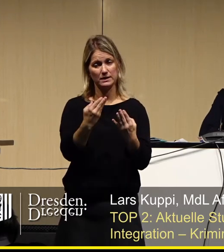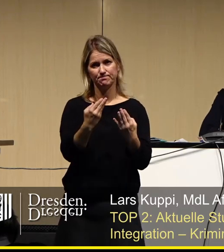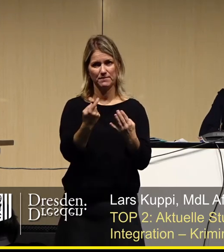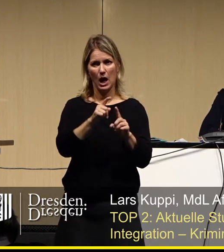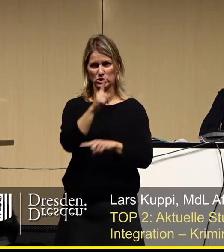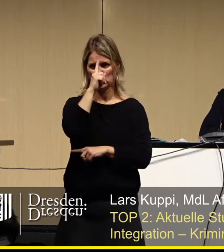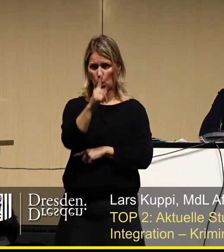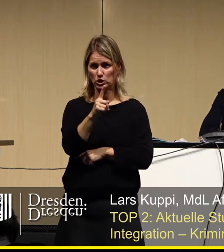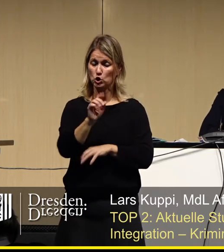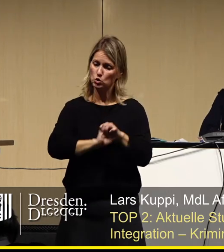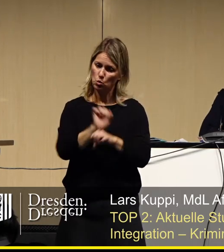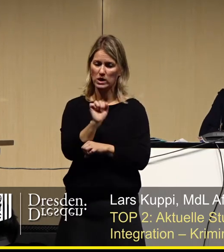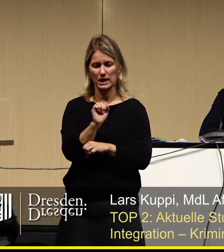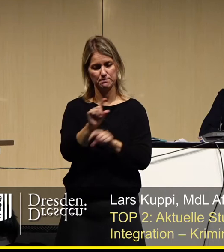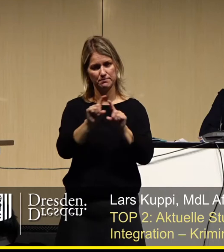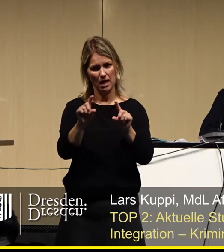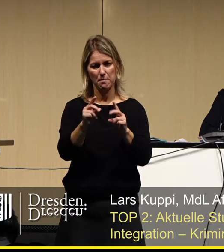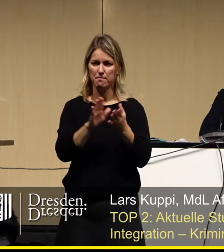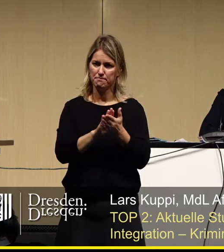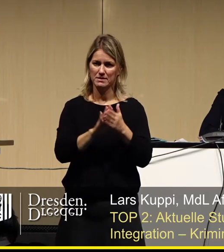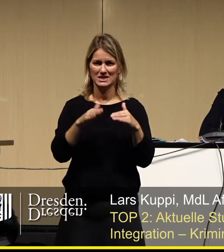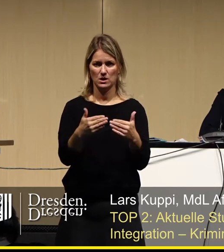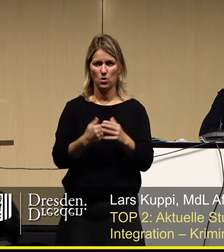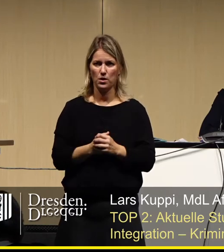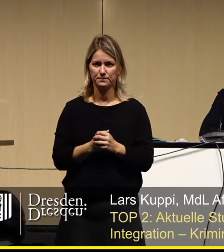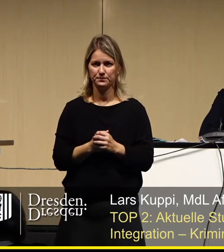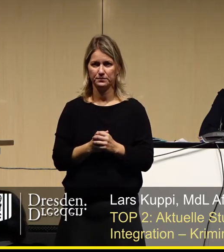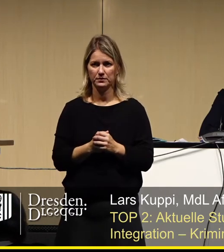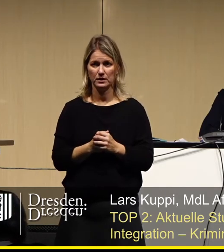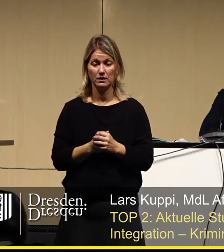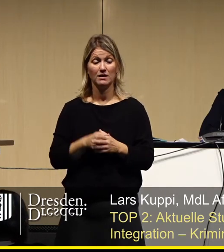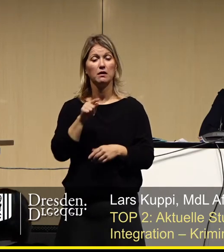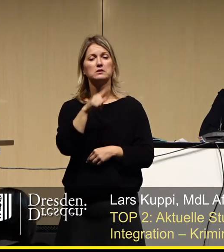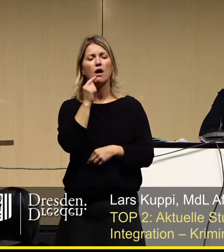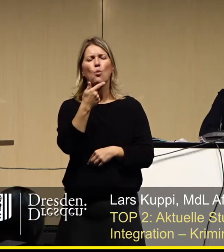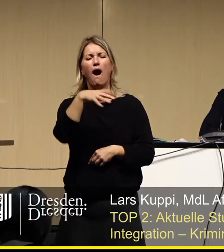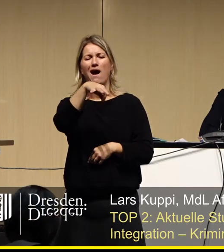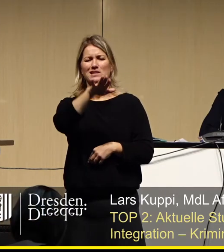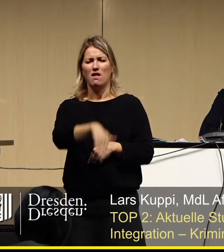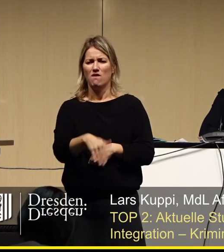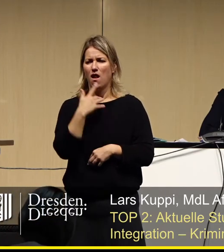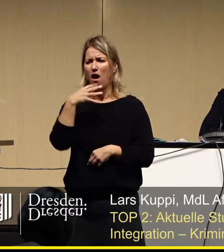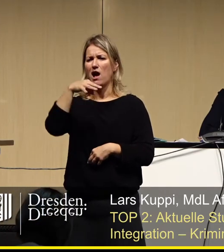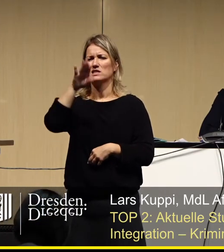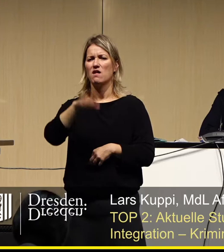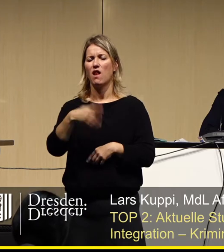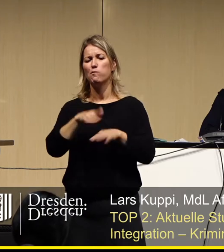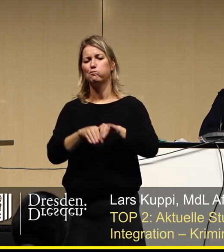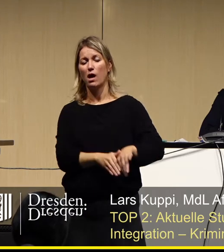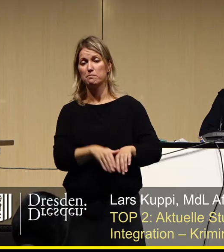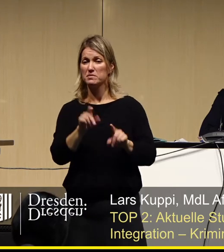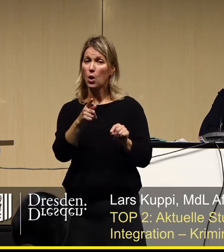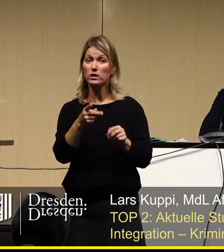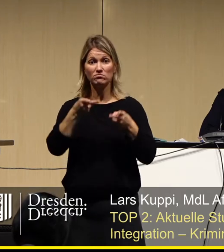nicht wegzudiskutierende Tatsache. Diese Taten als Einzelfall zu bagatellisieren, ist das Leugnen von